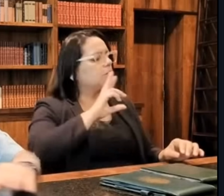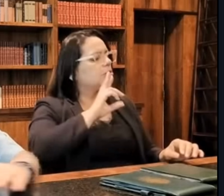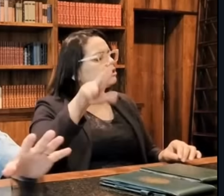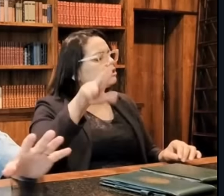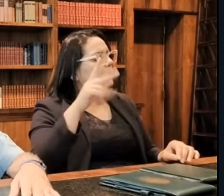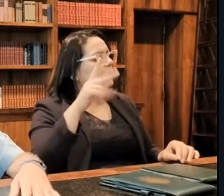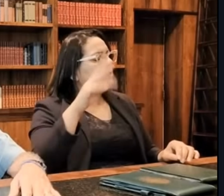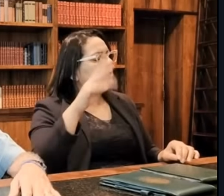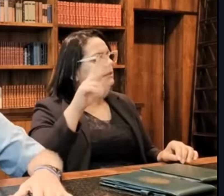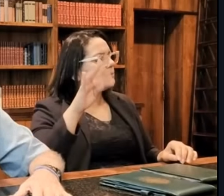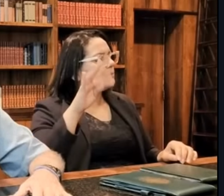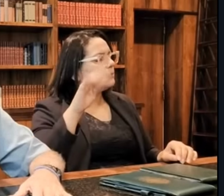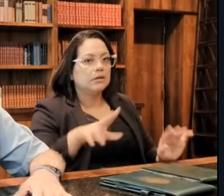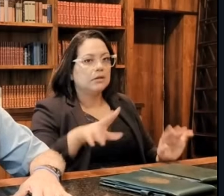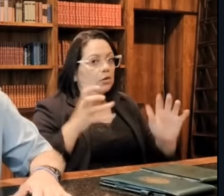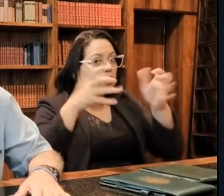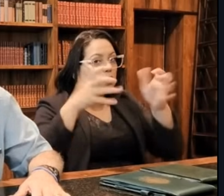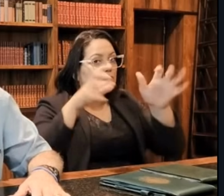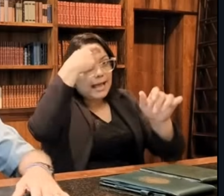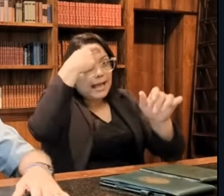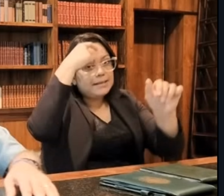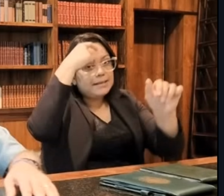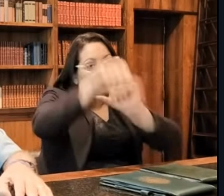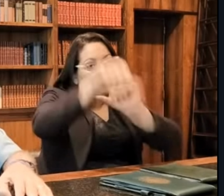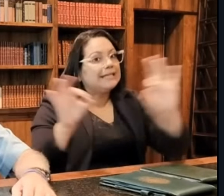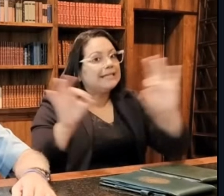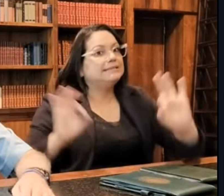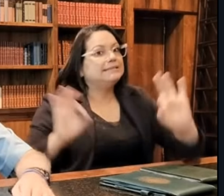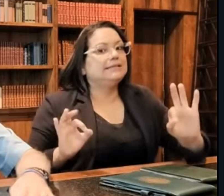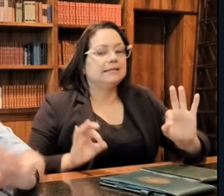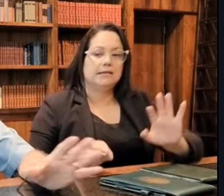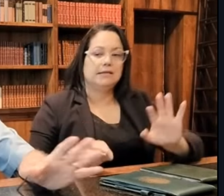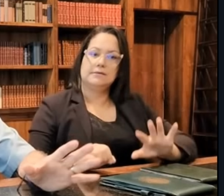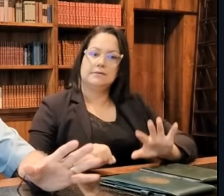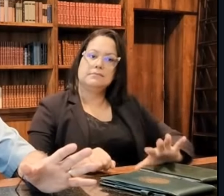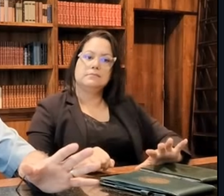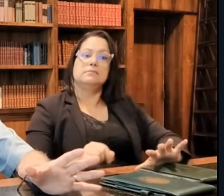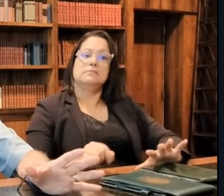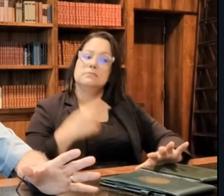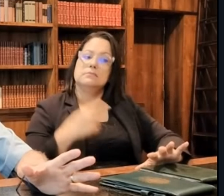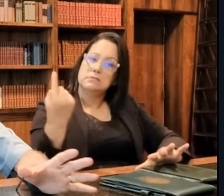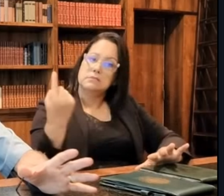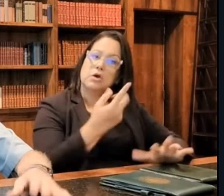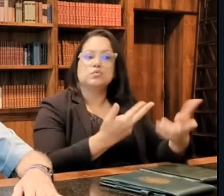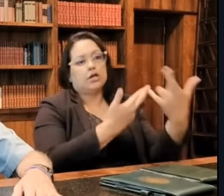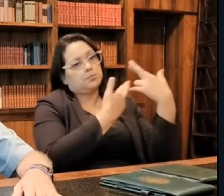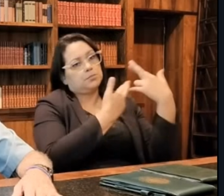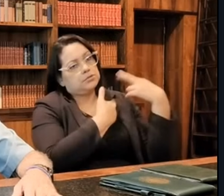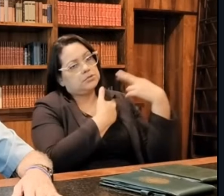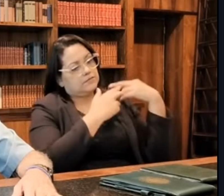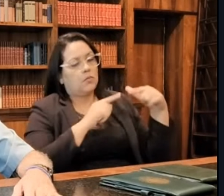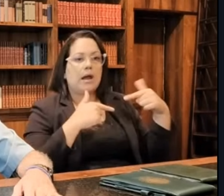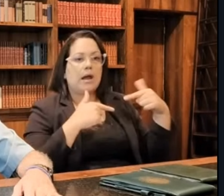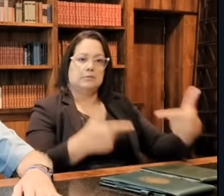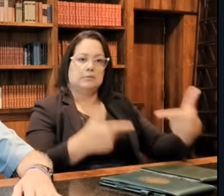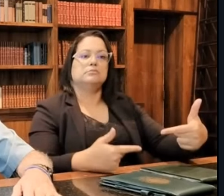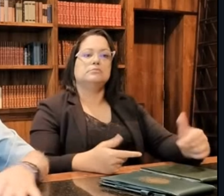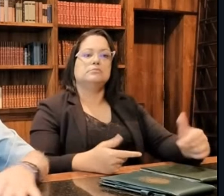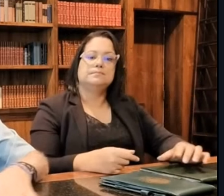Parodianos, vai ser difícil o Brasil ter um presidente como Bolsonaro. E o povo tem que passar